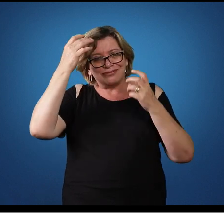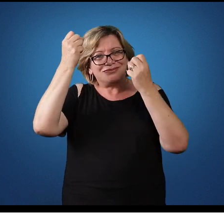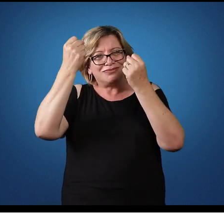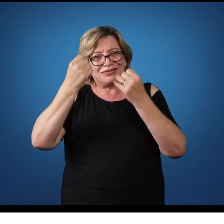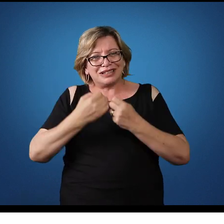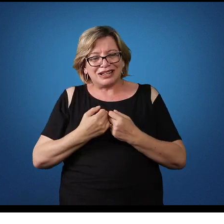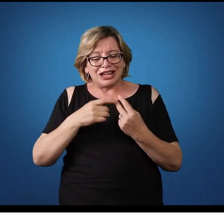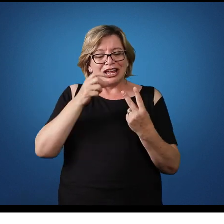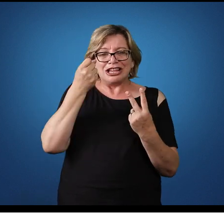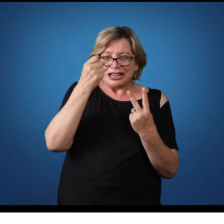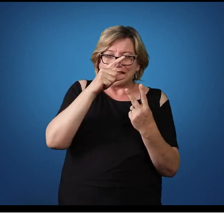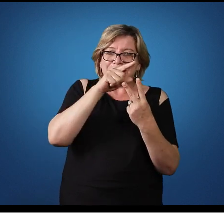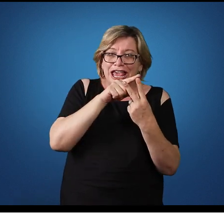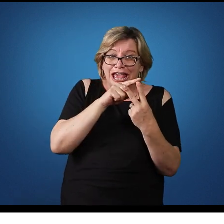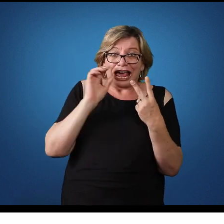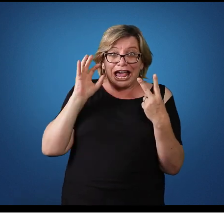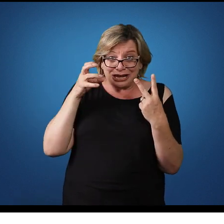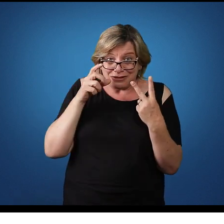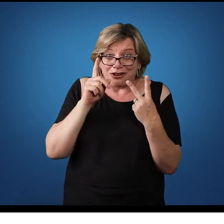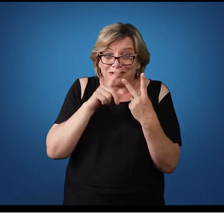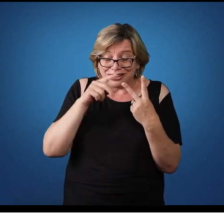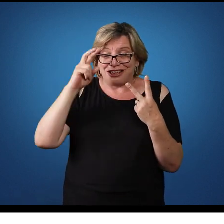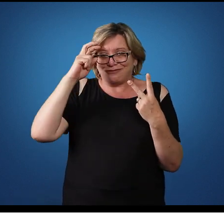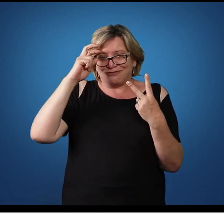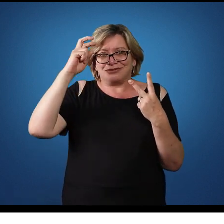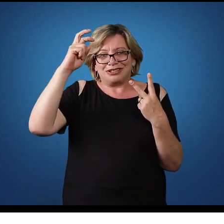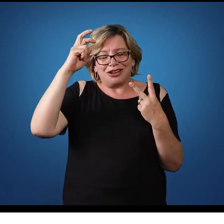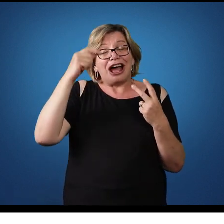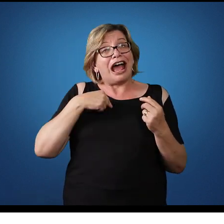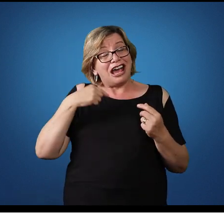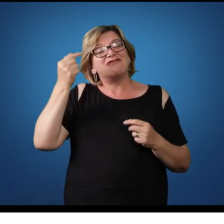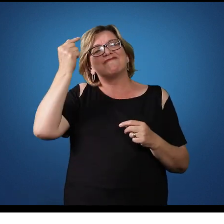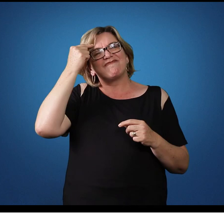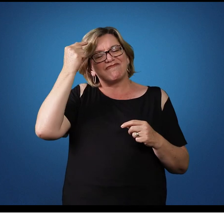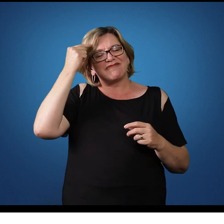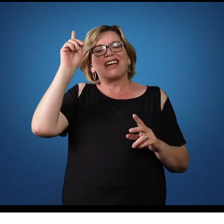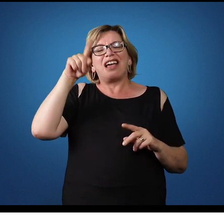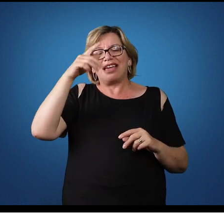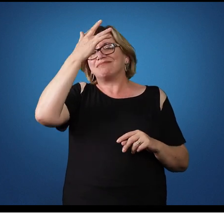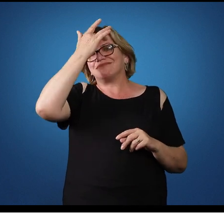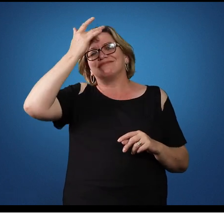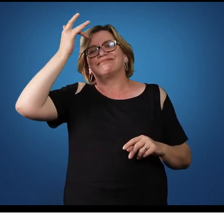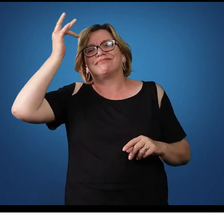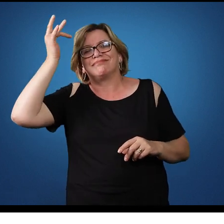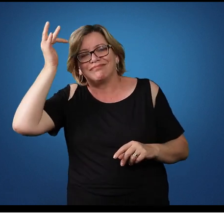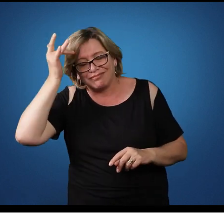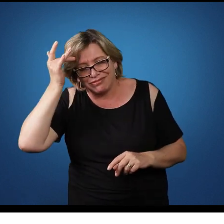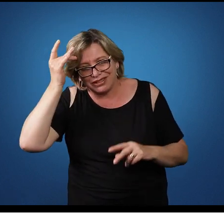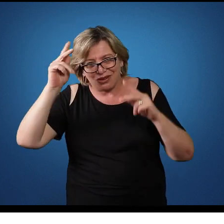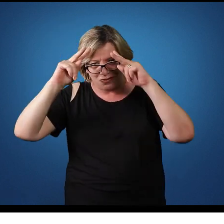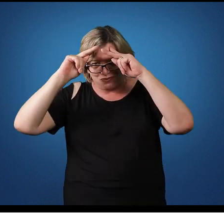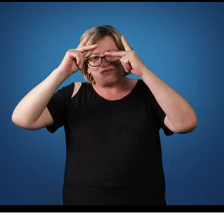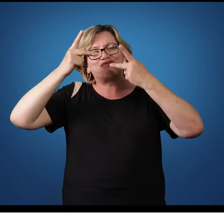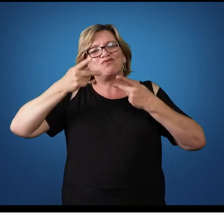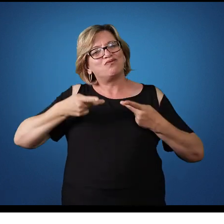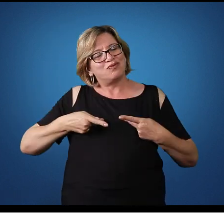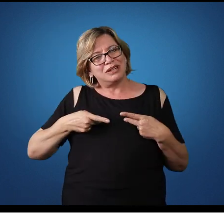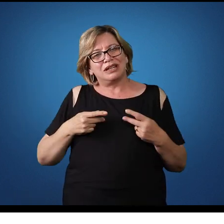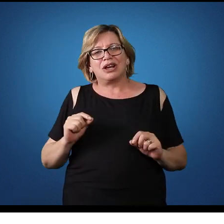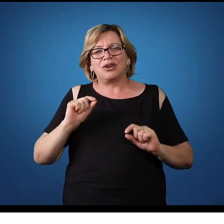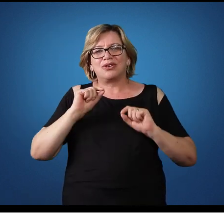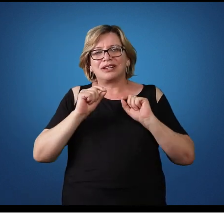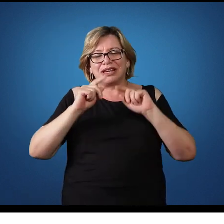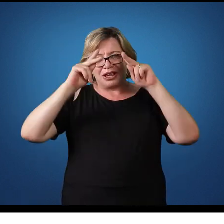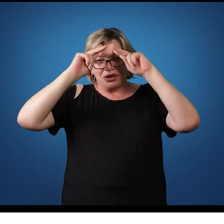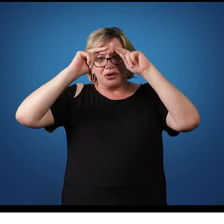animal e é racional, então isso é suficiente para eu reconhecer e identificar isso como um homem. E tudo aquilo que é